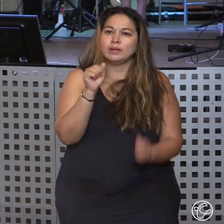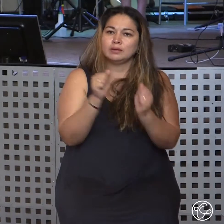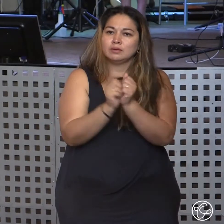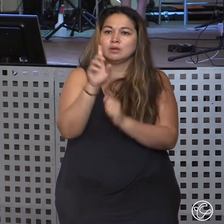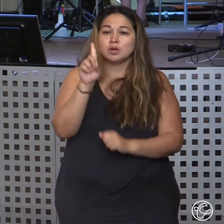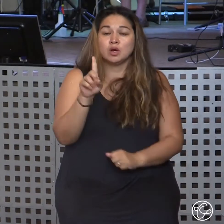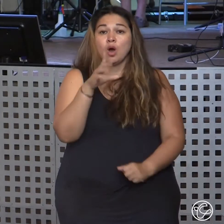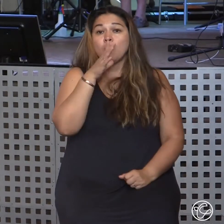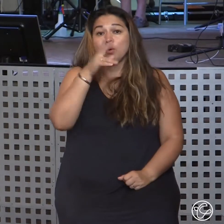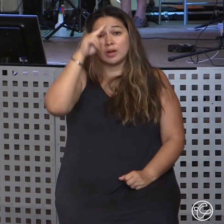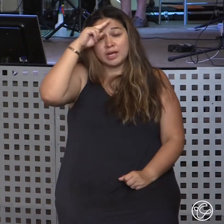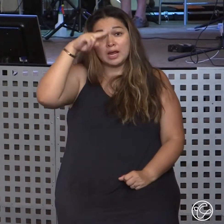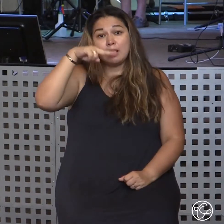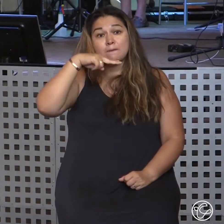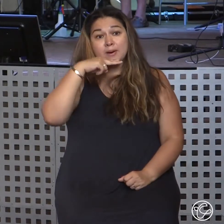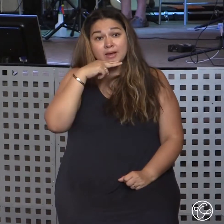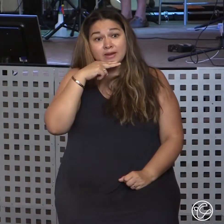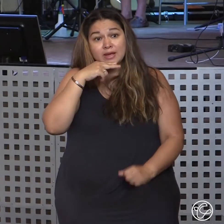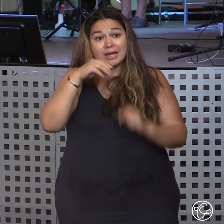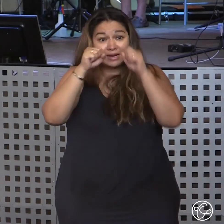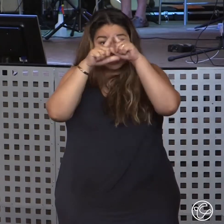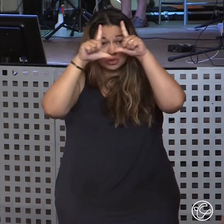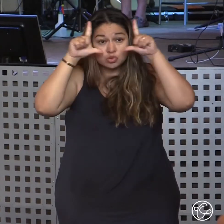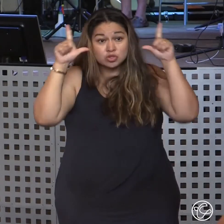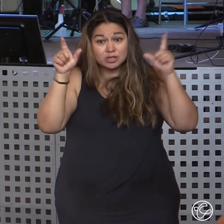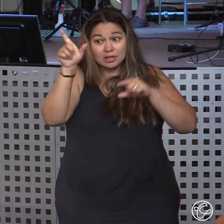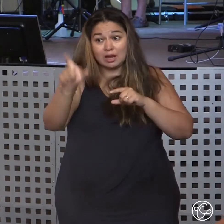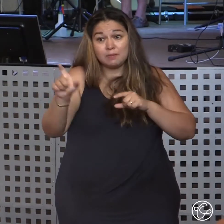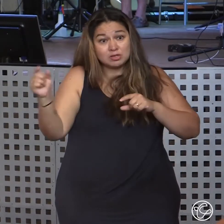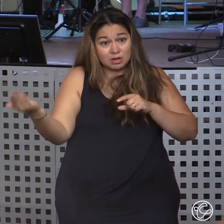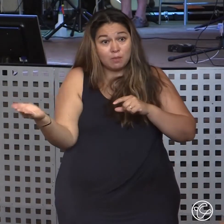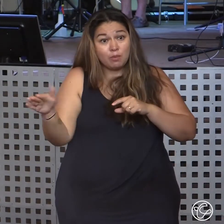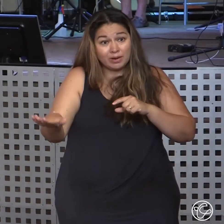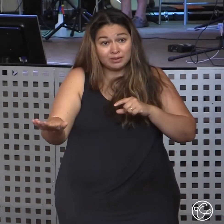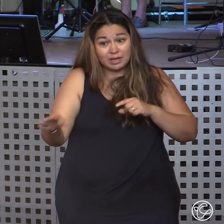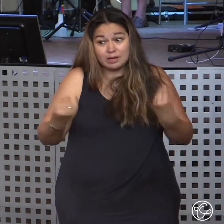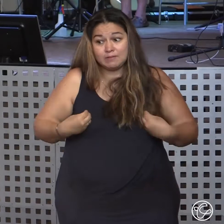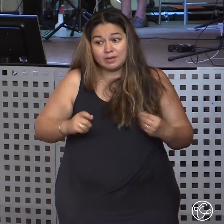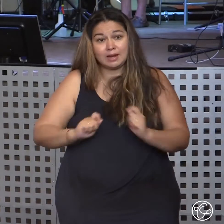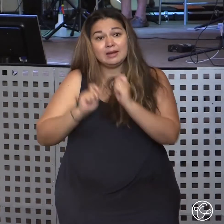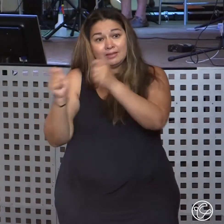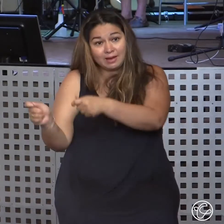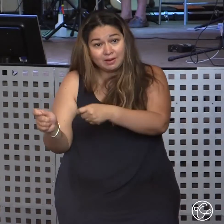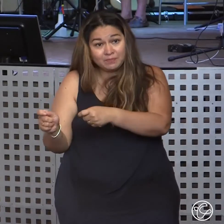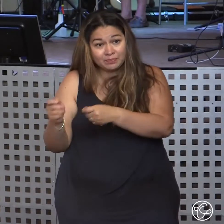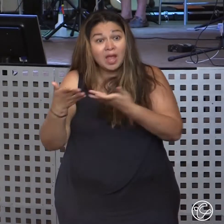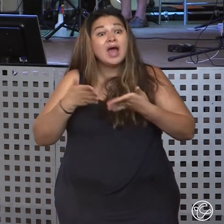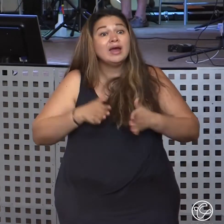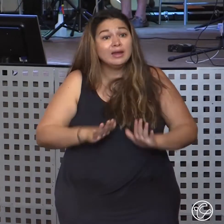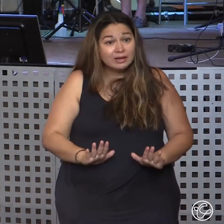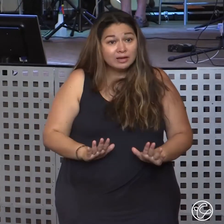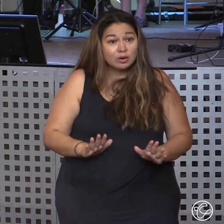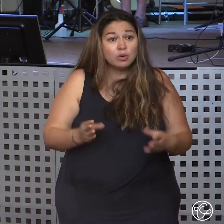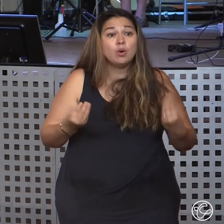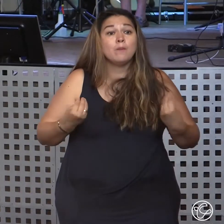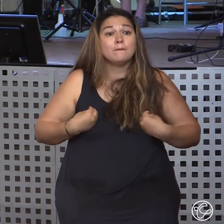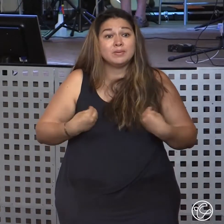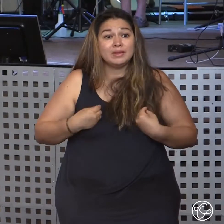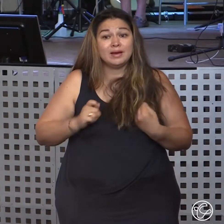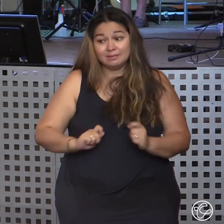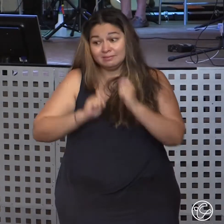Padre resucita a los muertos y les da vida, así también el Hijo da vida.